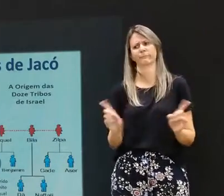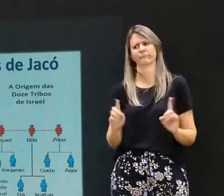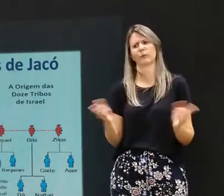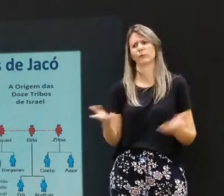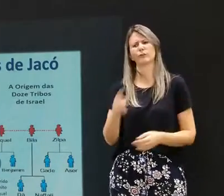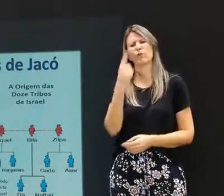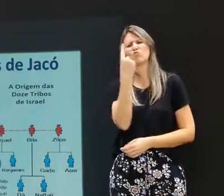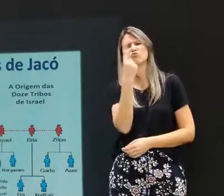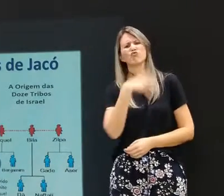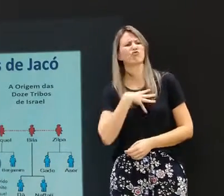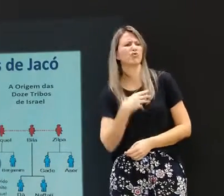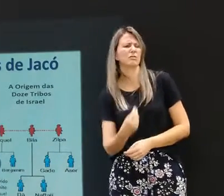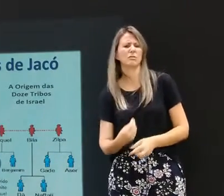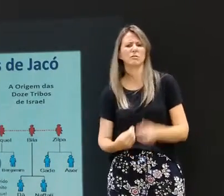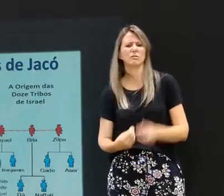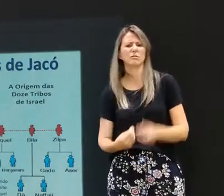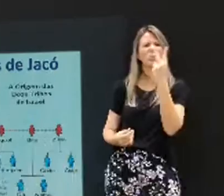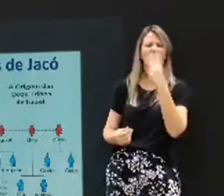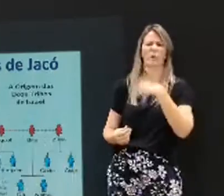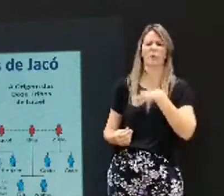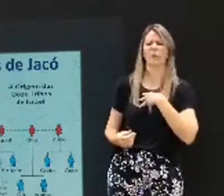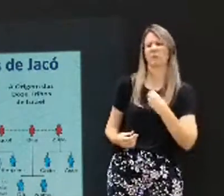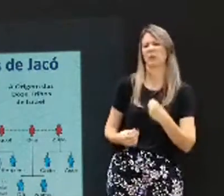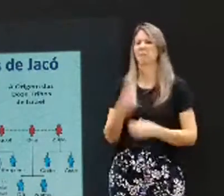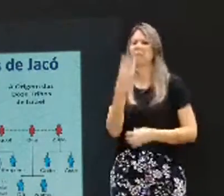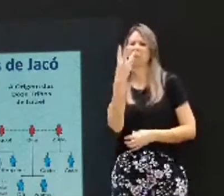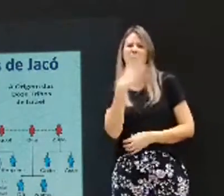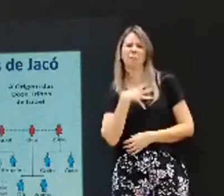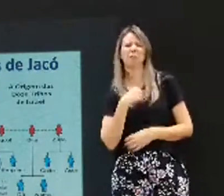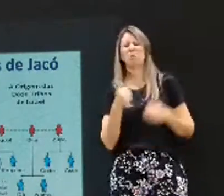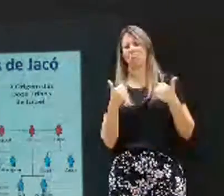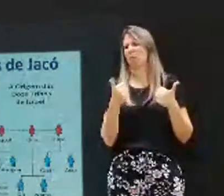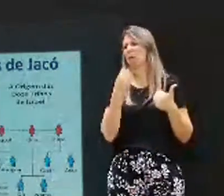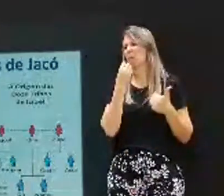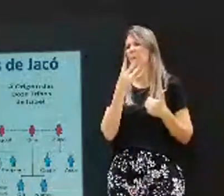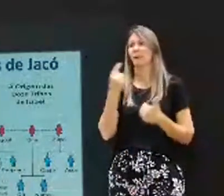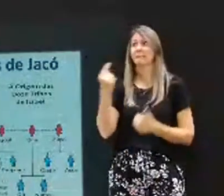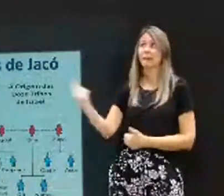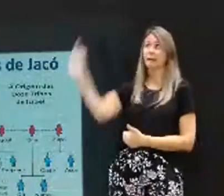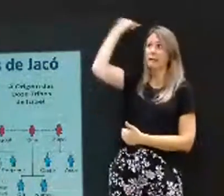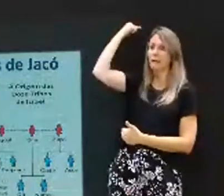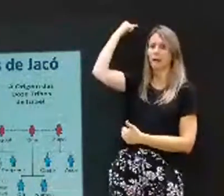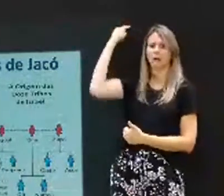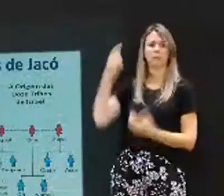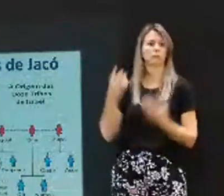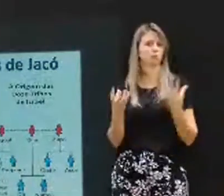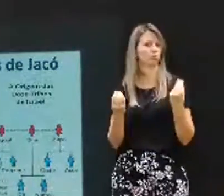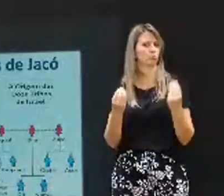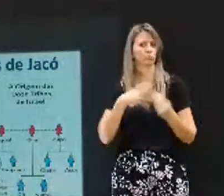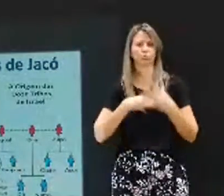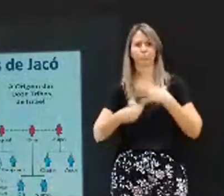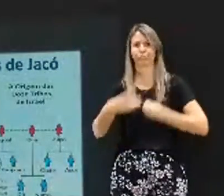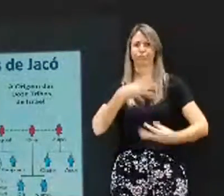menores, não tem muitos filhos. Às vezes tem 1, 2 filhos, 3 filhos, né? Mas lá era costume dos povos terem